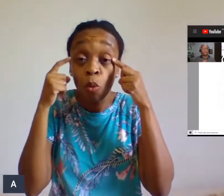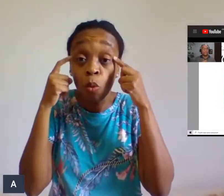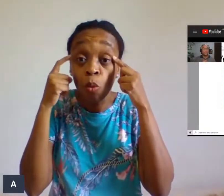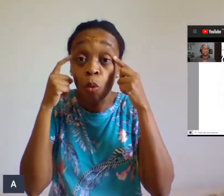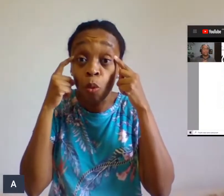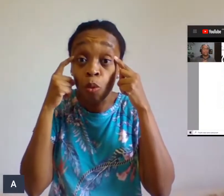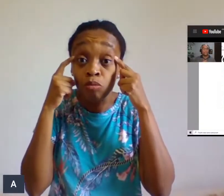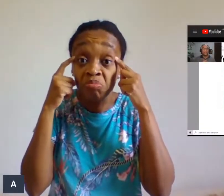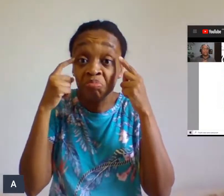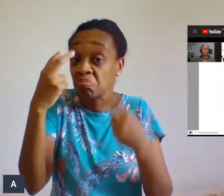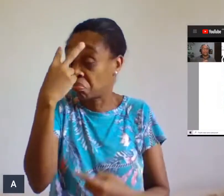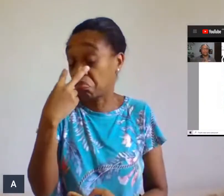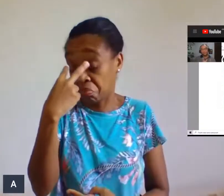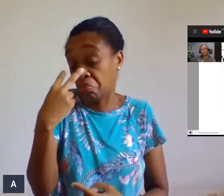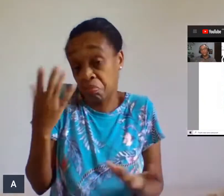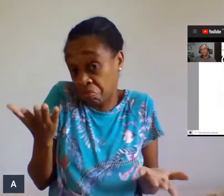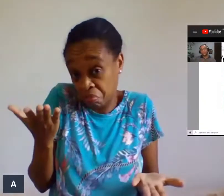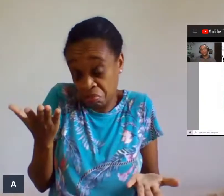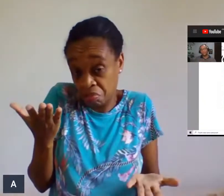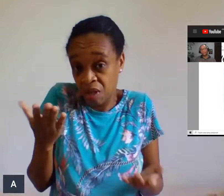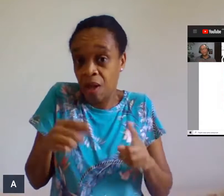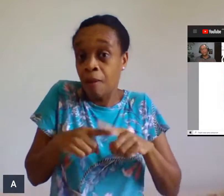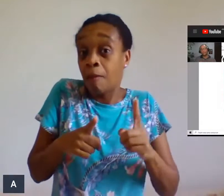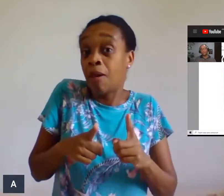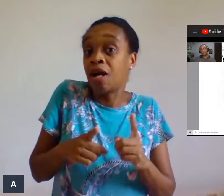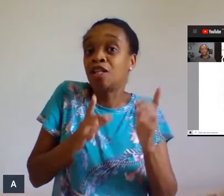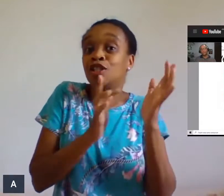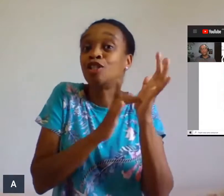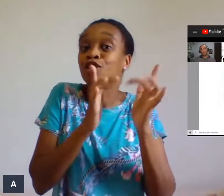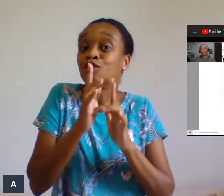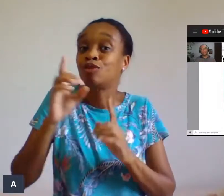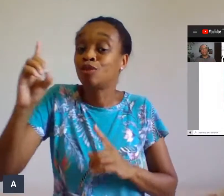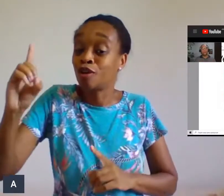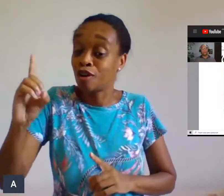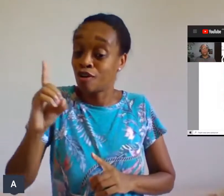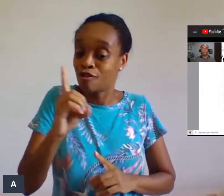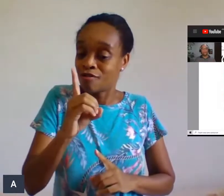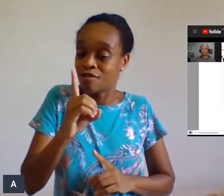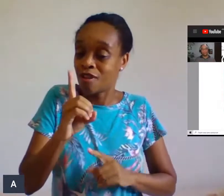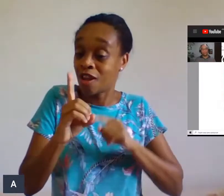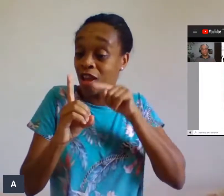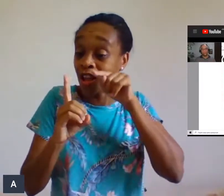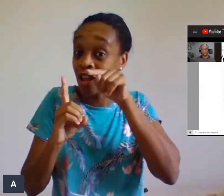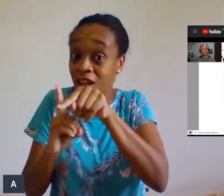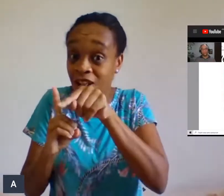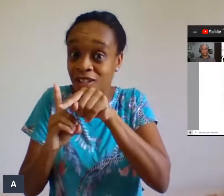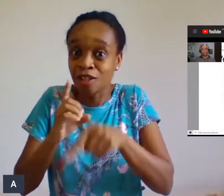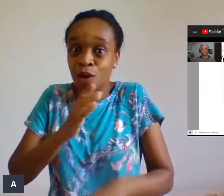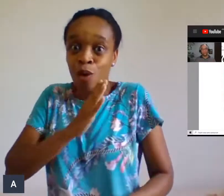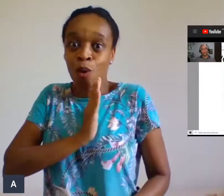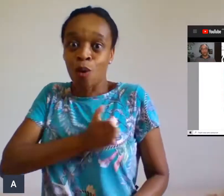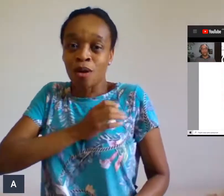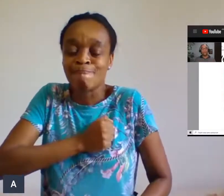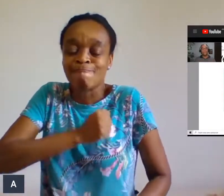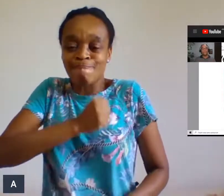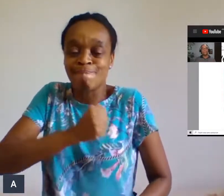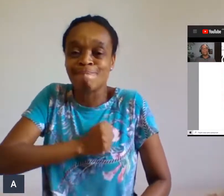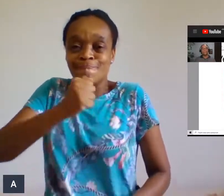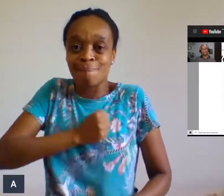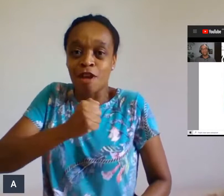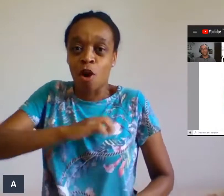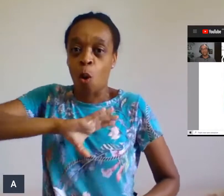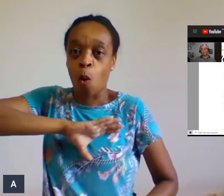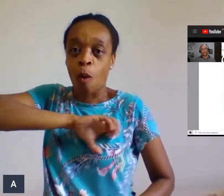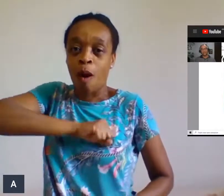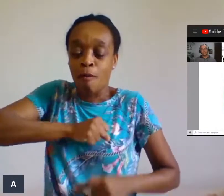Eram cegos. Mas quando Jesus passou, o coração palpitou. O amor